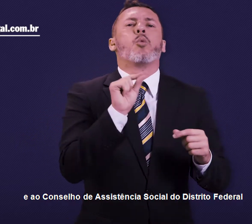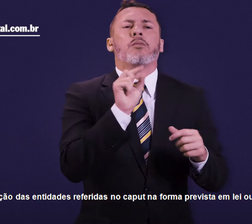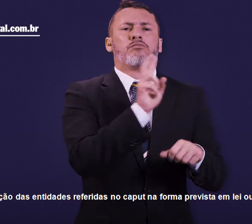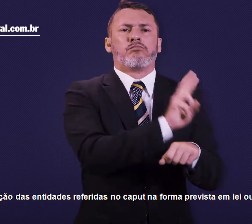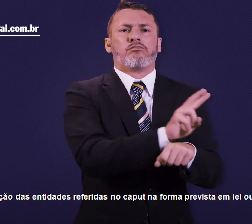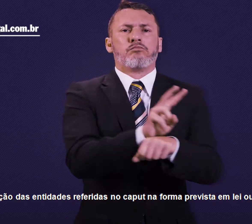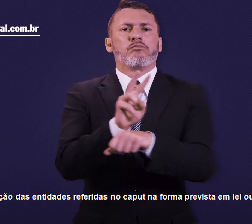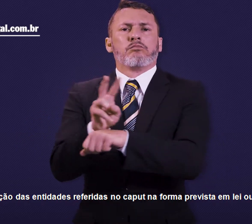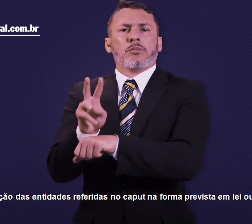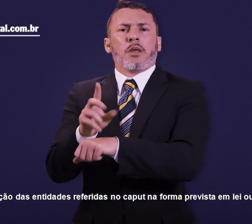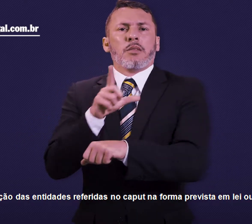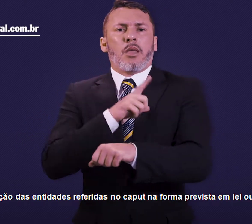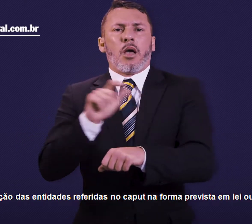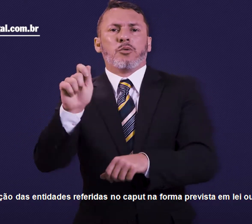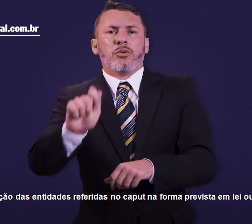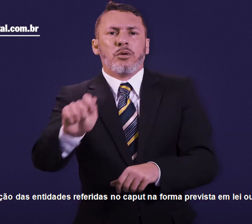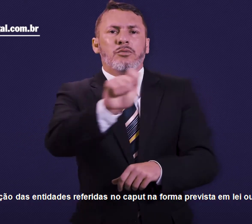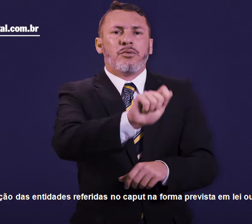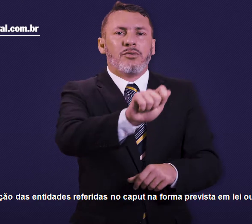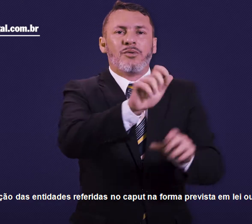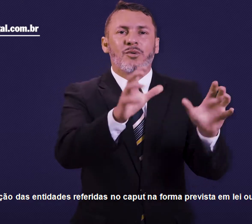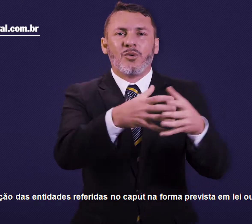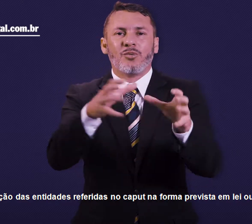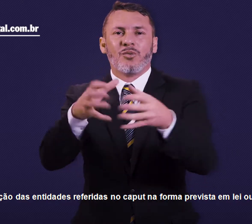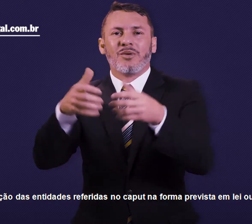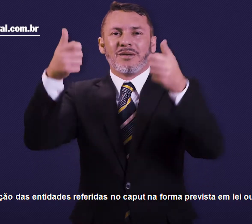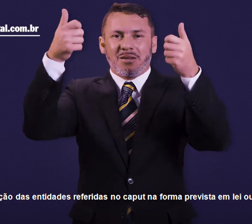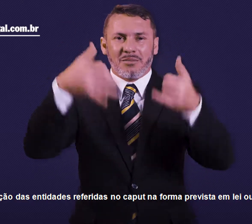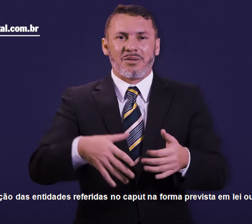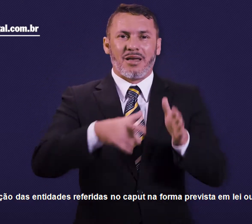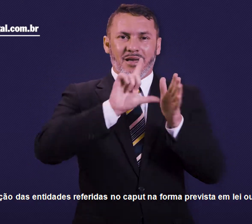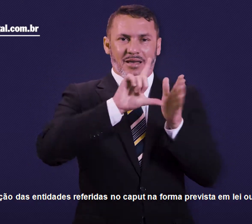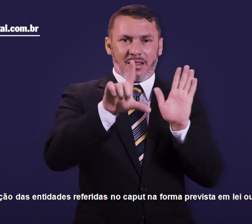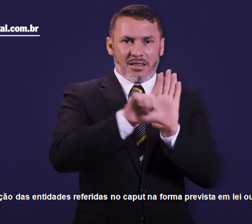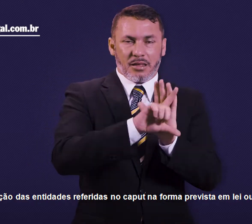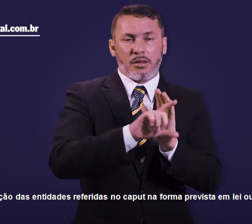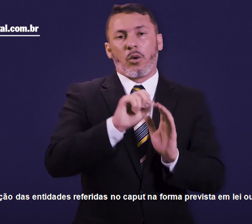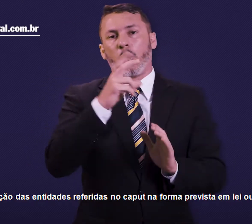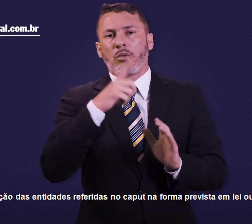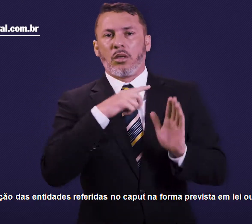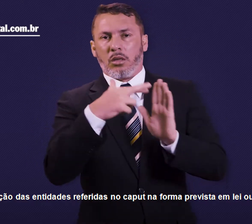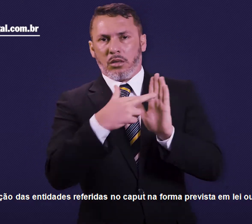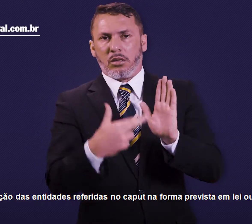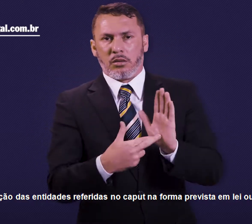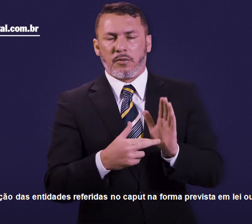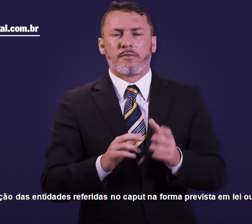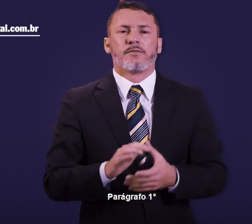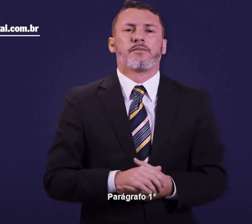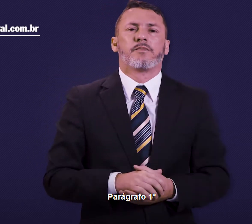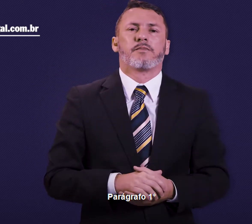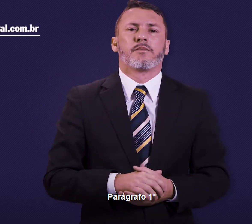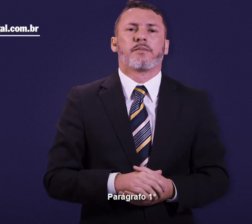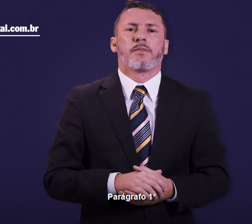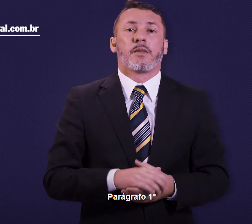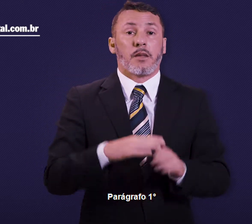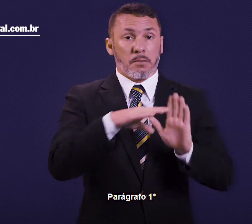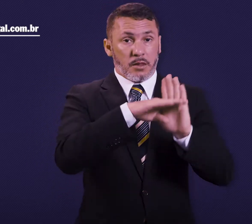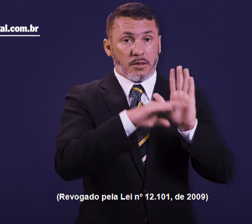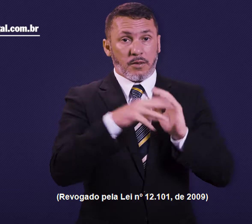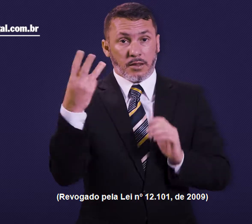a fiscalização das entidades referidas no caput na forma prevista em lei ou regulamento. Parágrafo 3º. Revogado